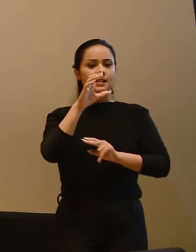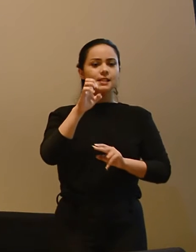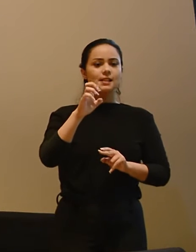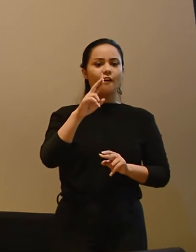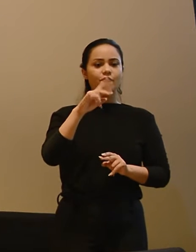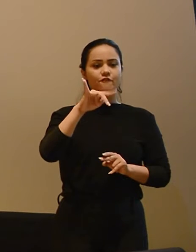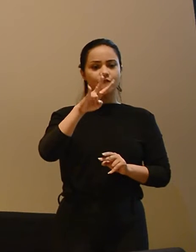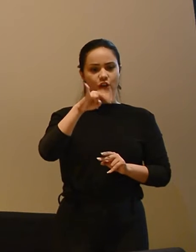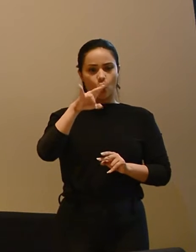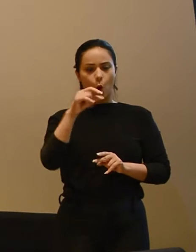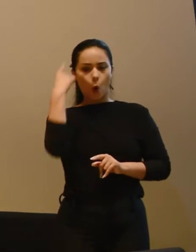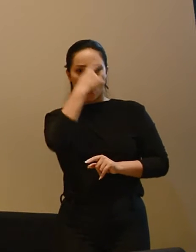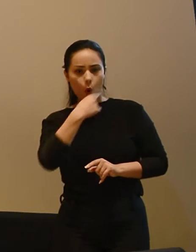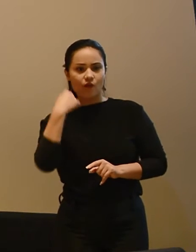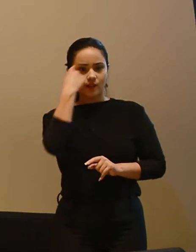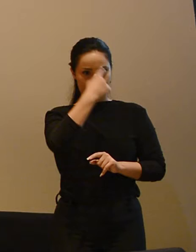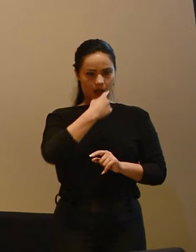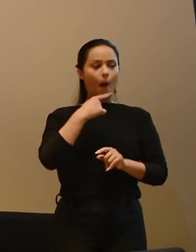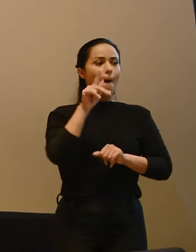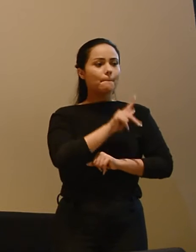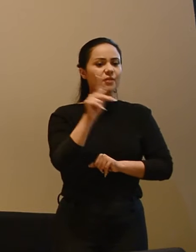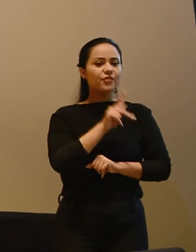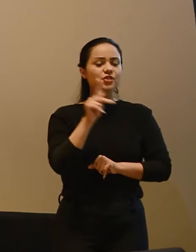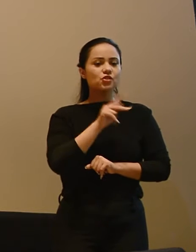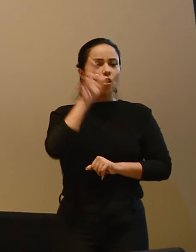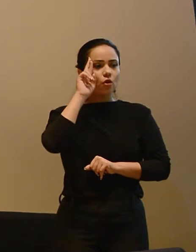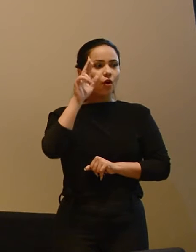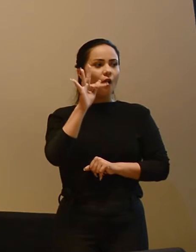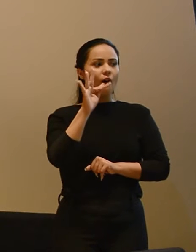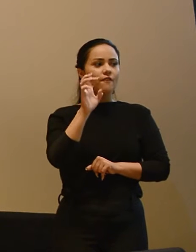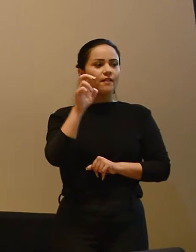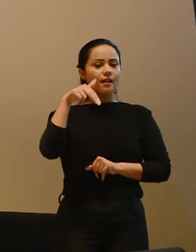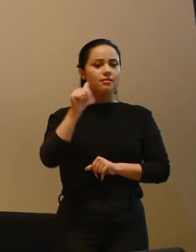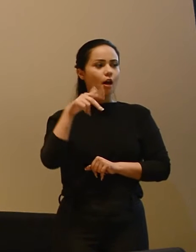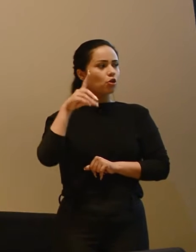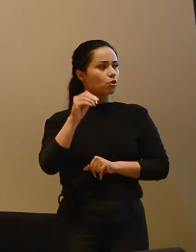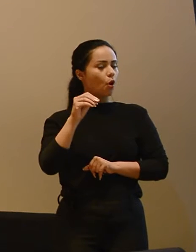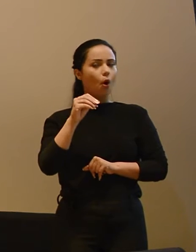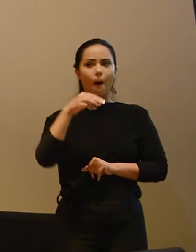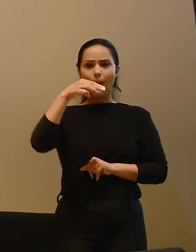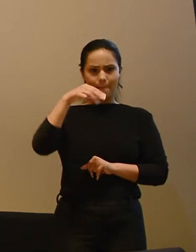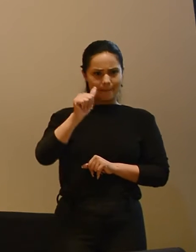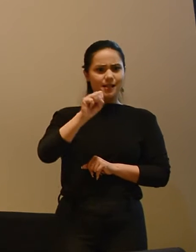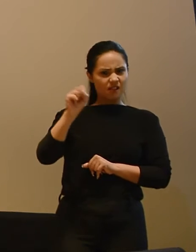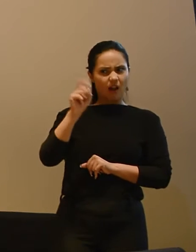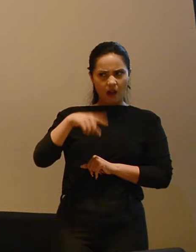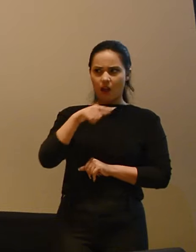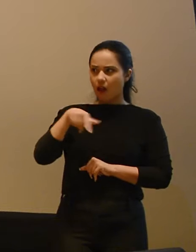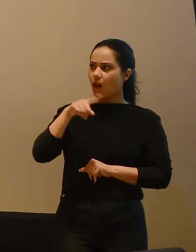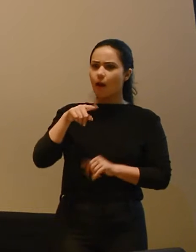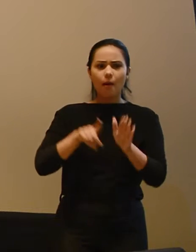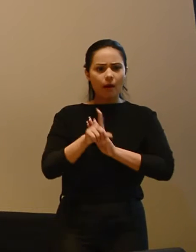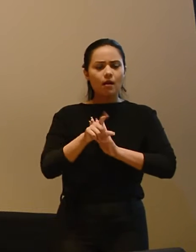Cérvico-Facial. E, por gentileza, agora, professor Dr. Fernando Massa. É isso? Isso.